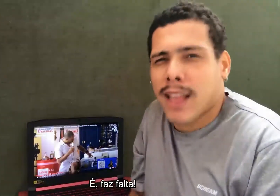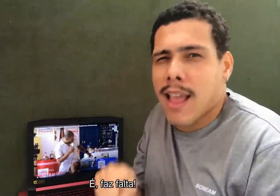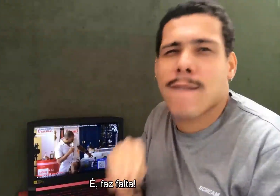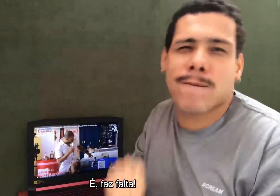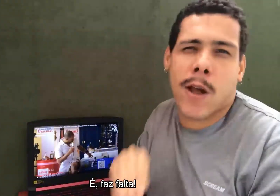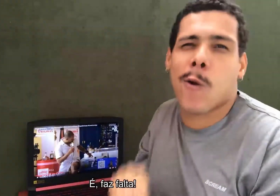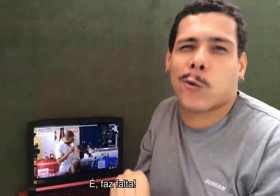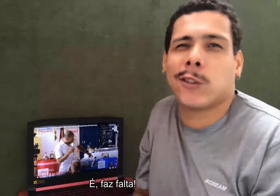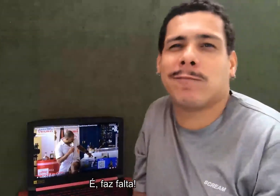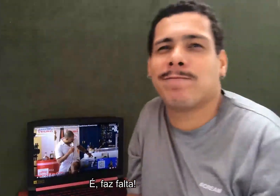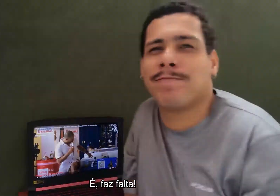Faz falta.